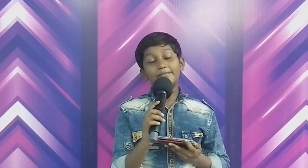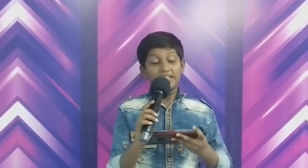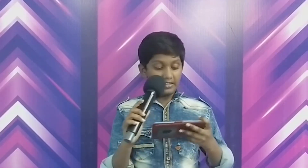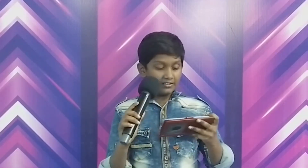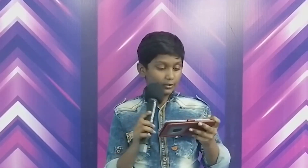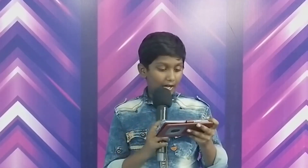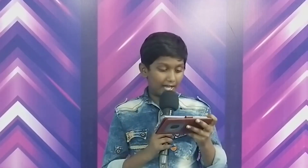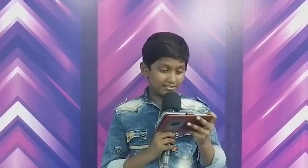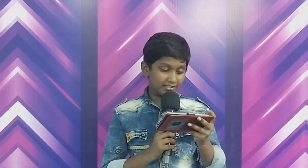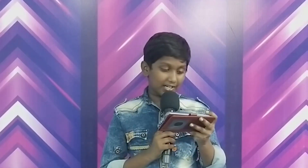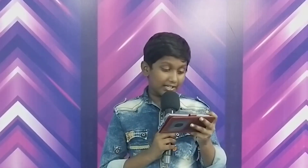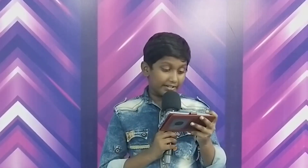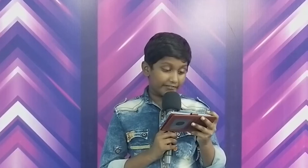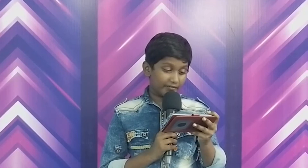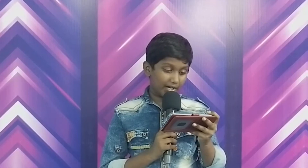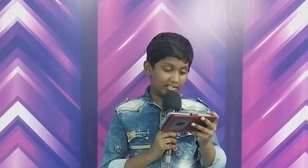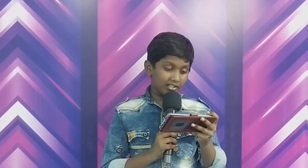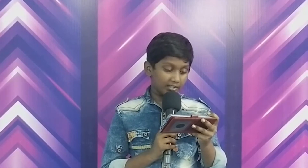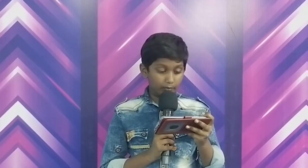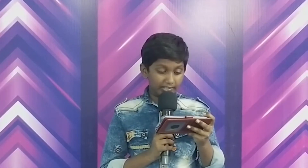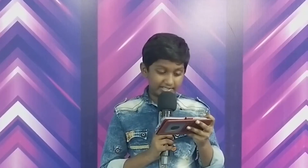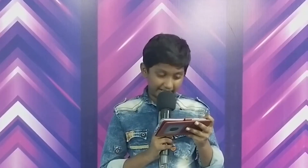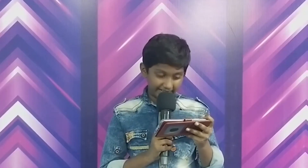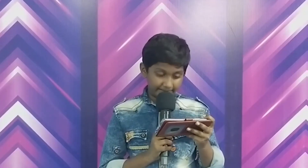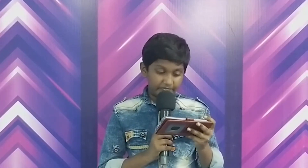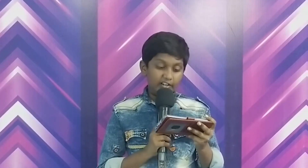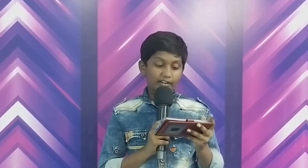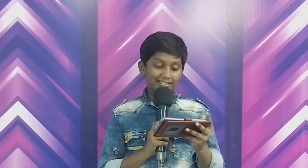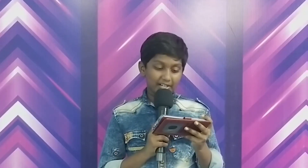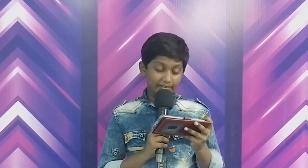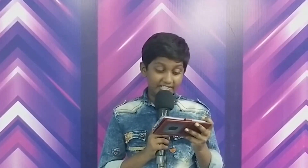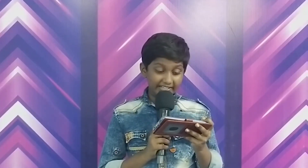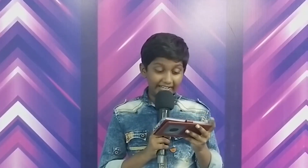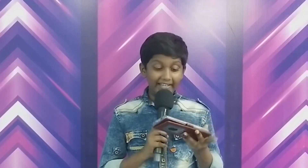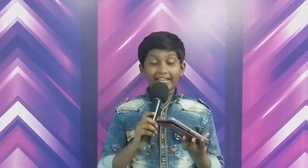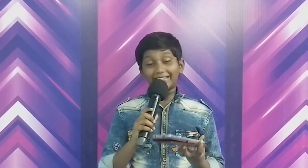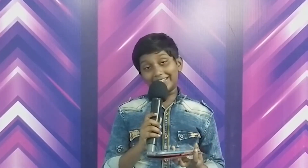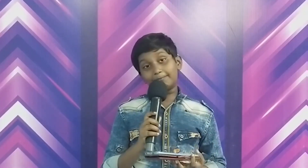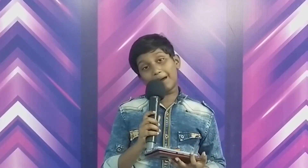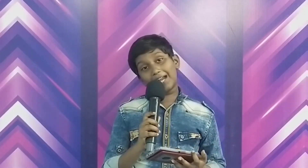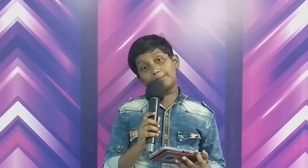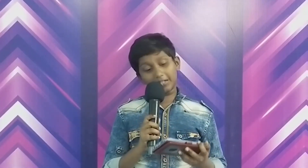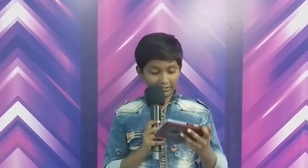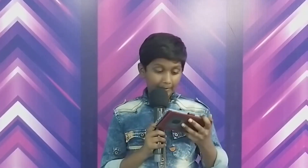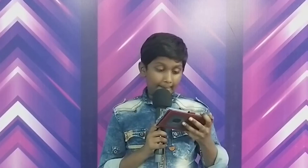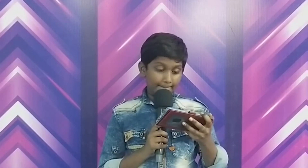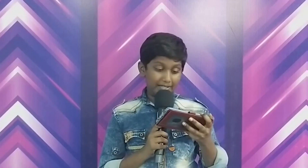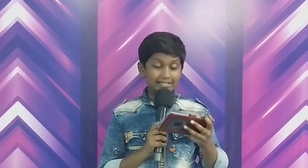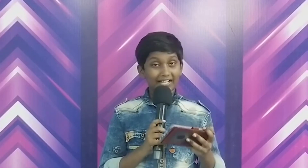का। तो आज दिनांक रविवार 29 तारीख, और आज का वचन है एक पहाड़